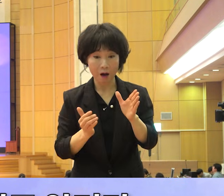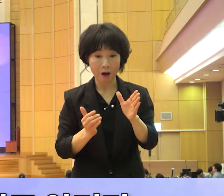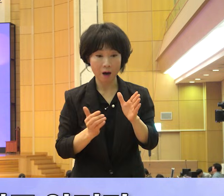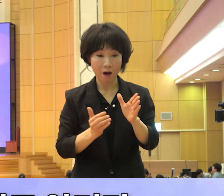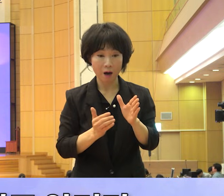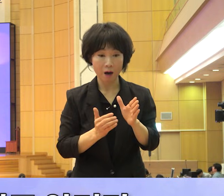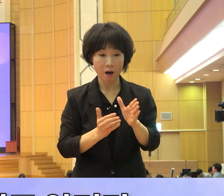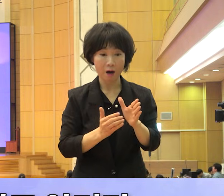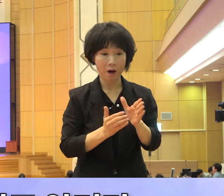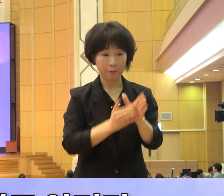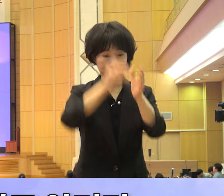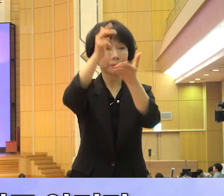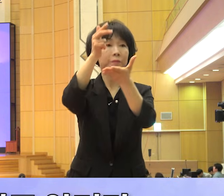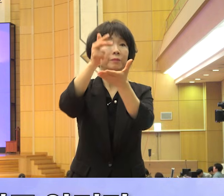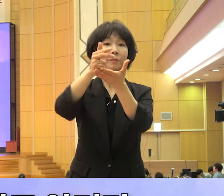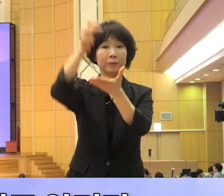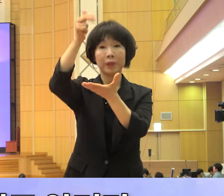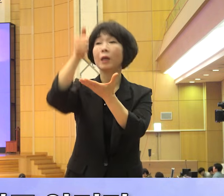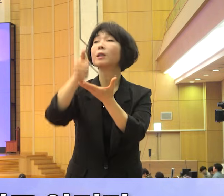주셨습니다.